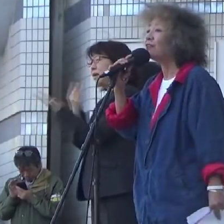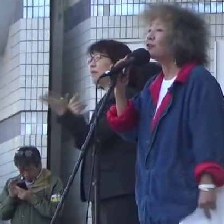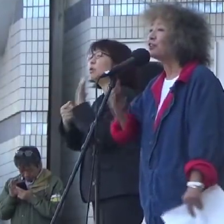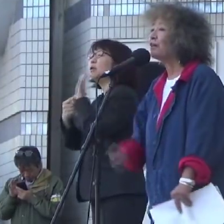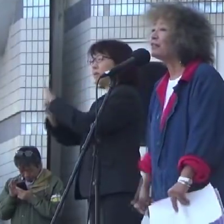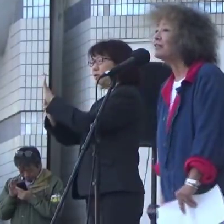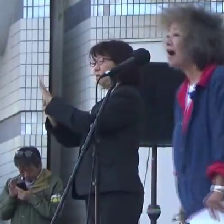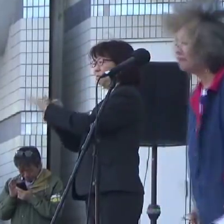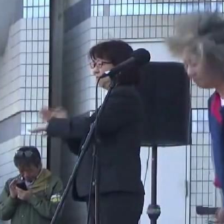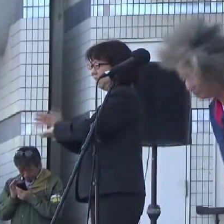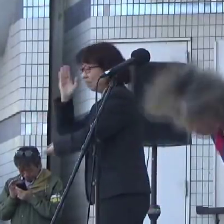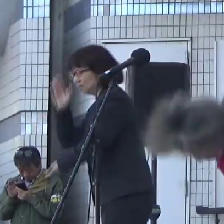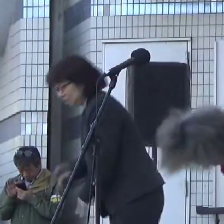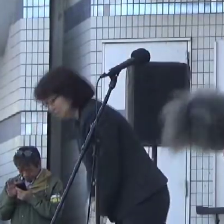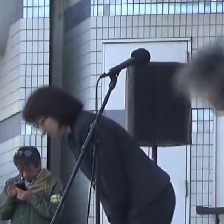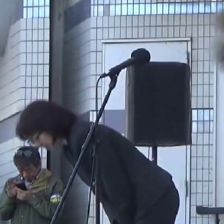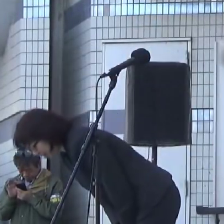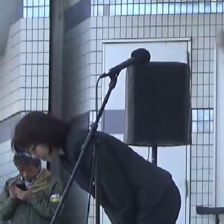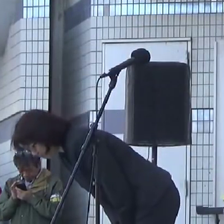。ありがとうございました。